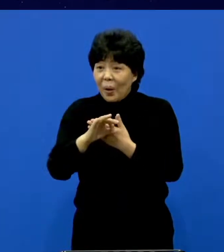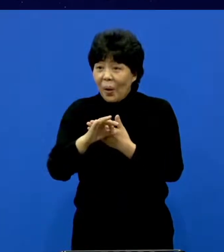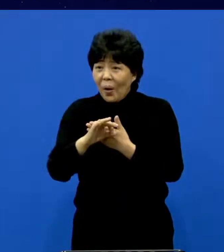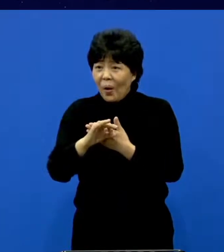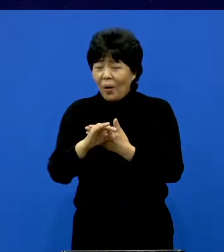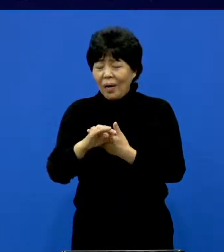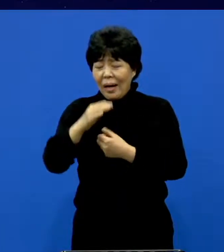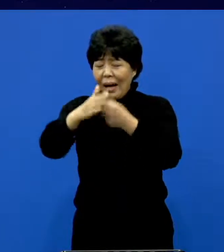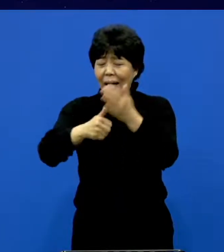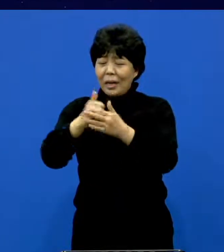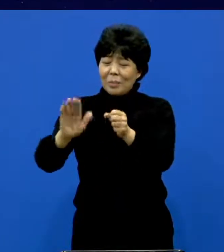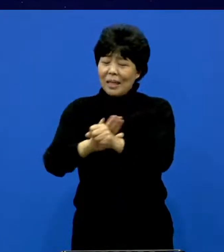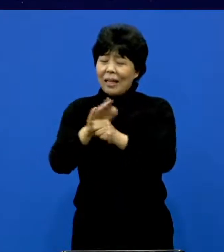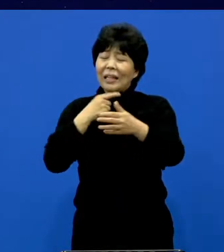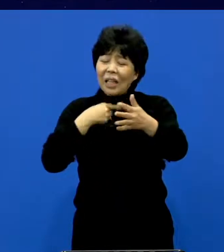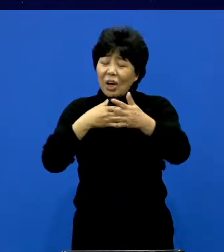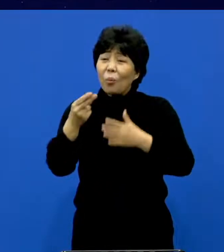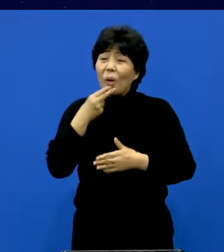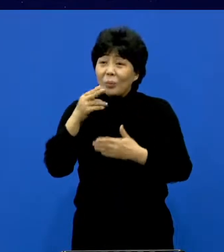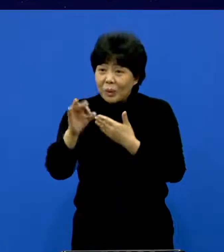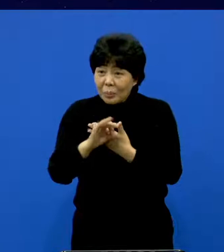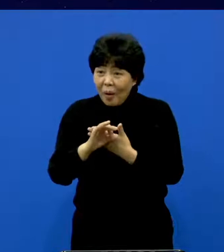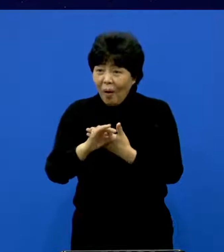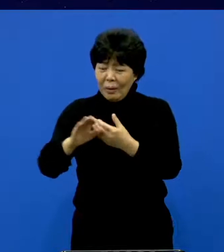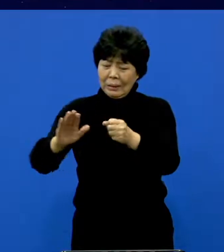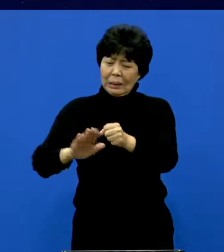경험해보지 않은 사람은 사랑을 할 수가 없습니다.